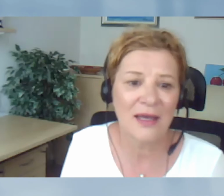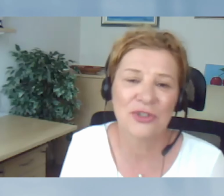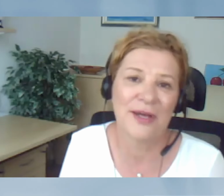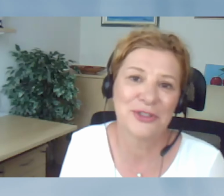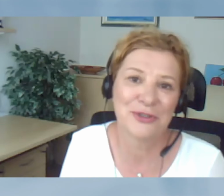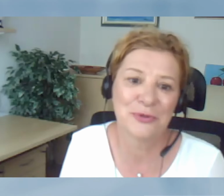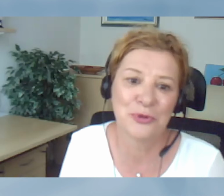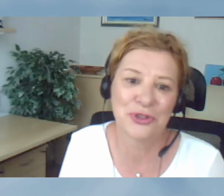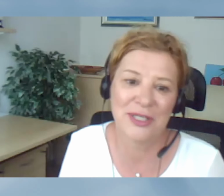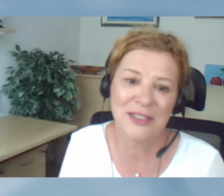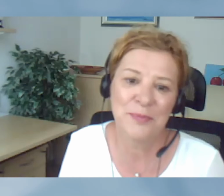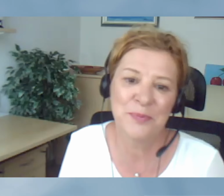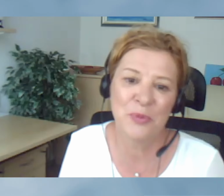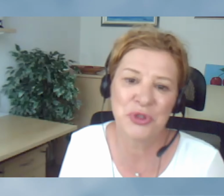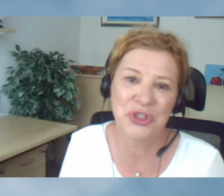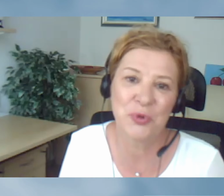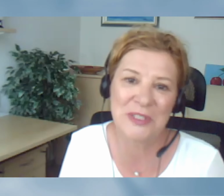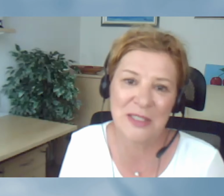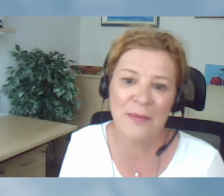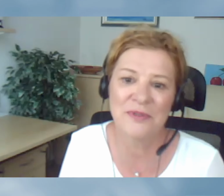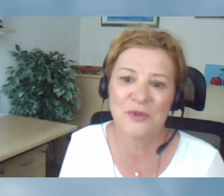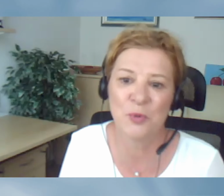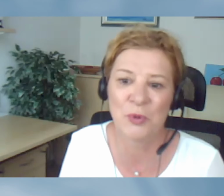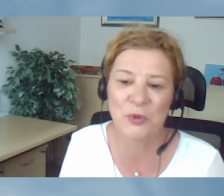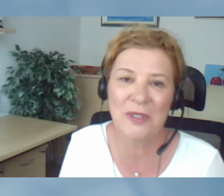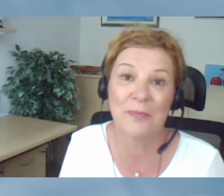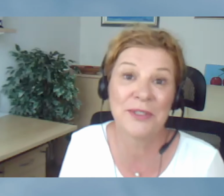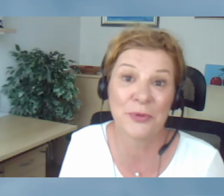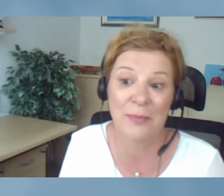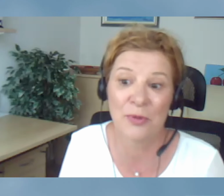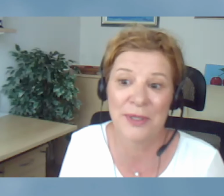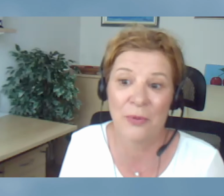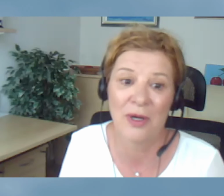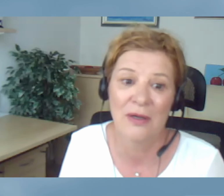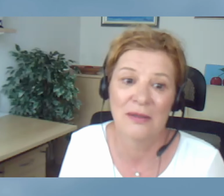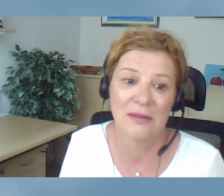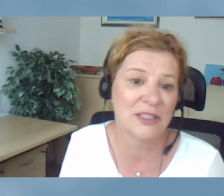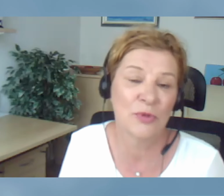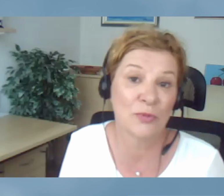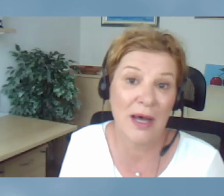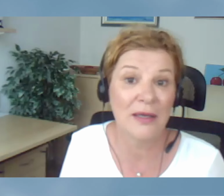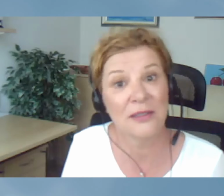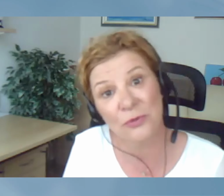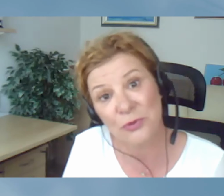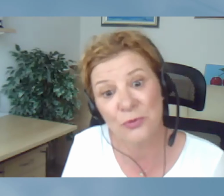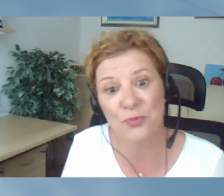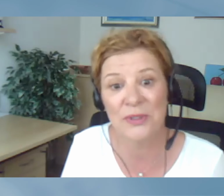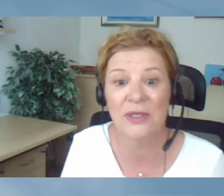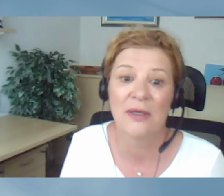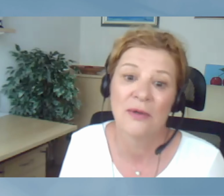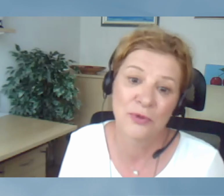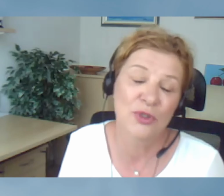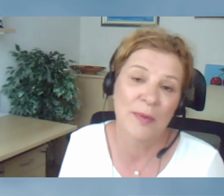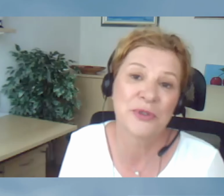Kaj kaže vaše izkušnje? Kateri pripomočki osebam z izgubo sluha pridejo najbolj prav? Recimo doma in nato v